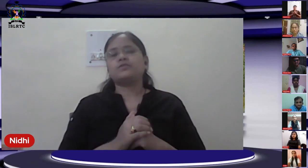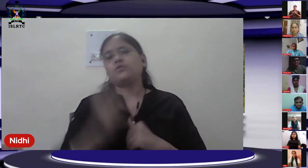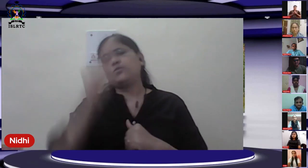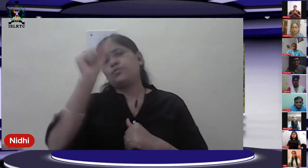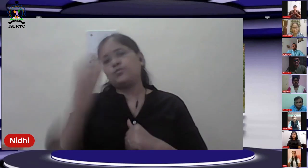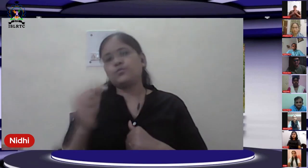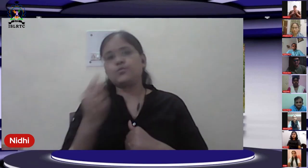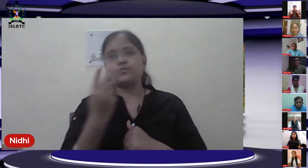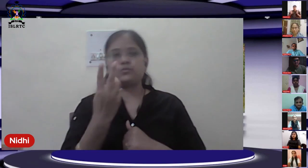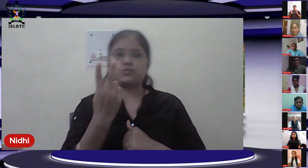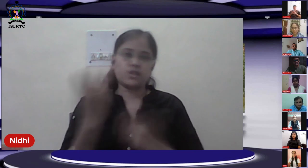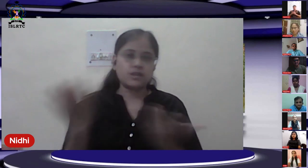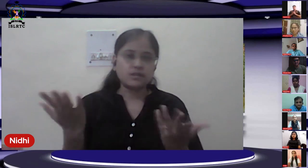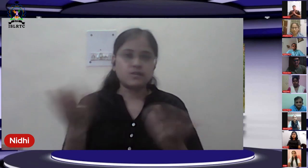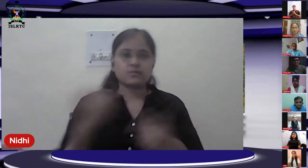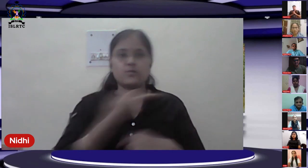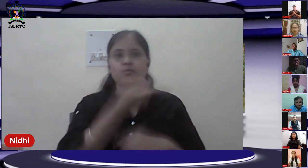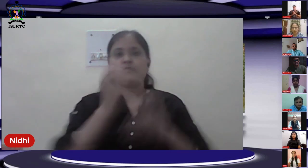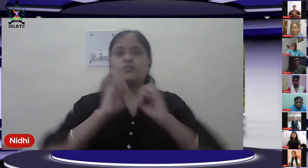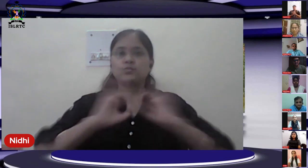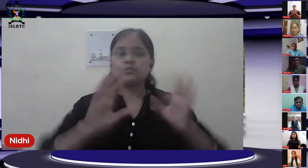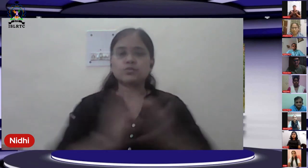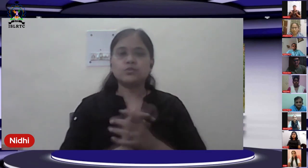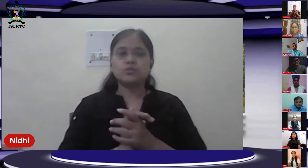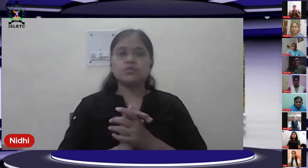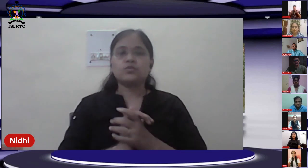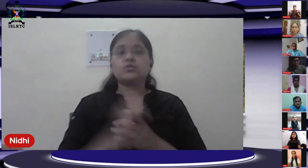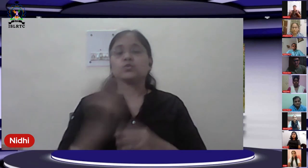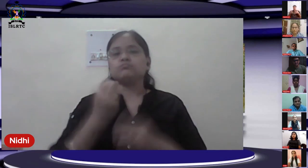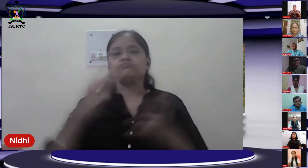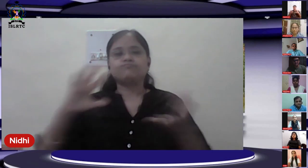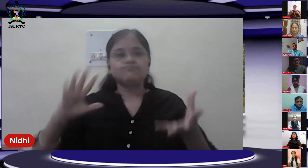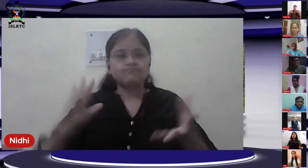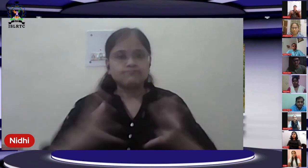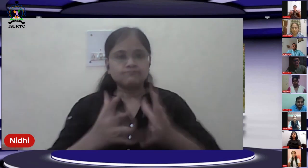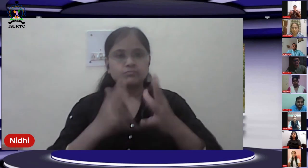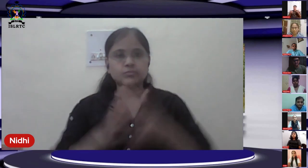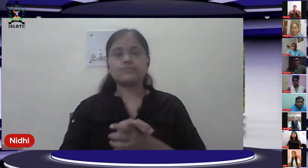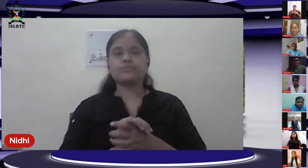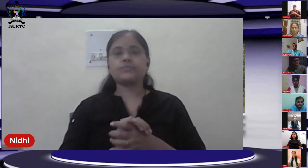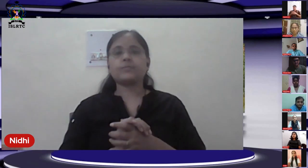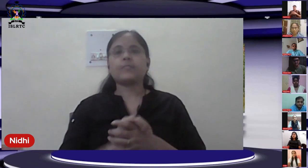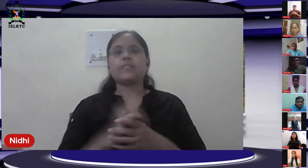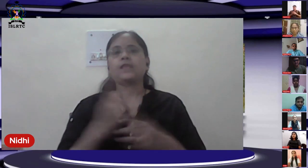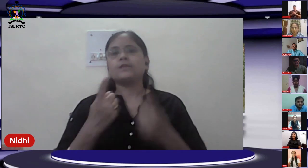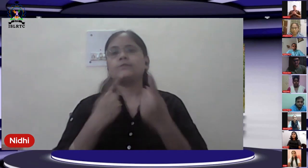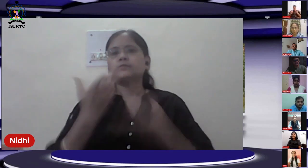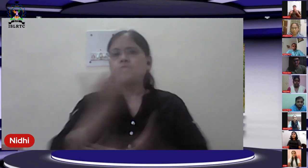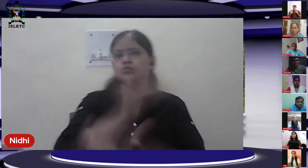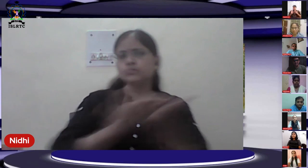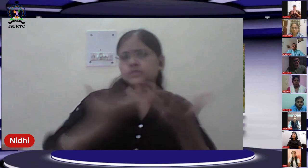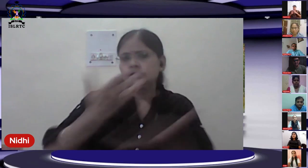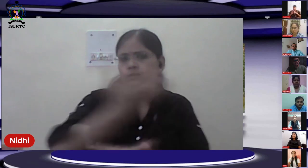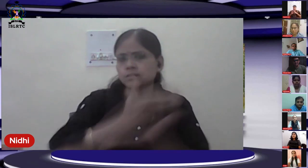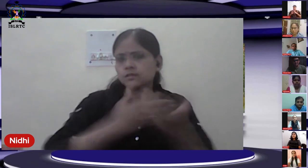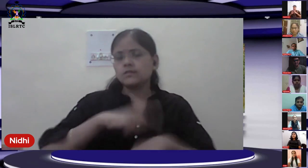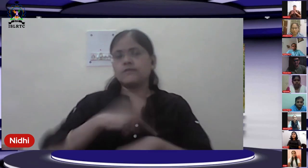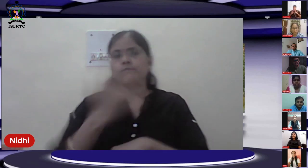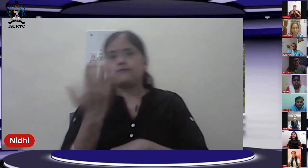बताई। थोड़ा सा कंक्लूड करना चाहूंगा कि क्या मैं अभी चर्चा किया पिछले 5-7 मिनट में। एक तो ये कि योगा एक वे